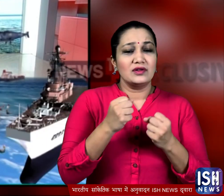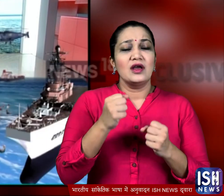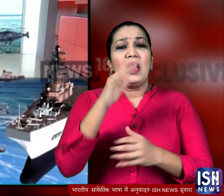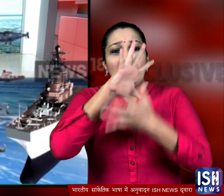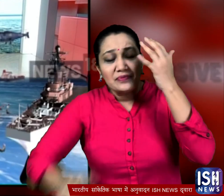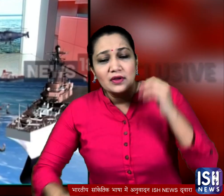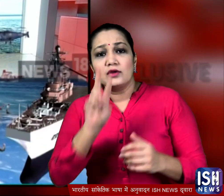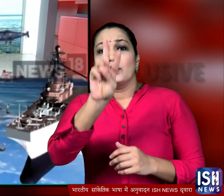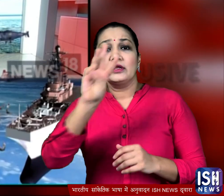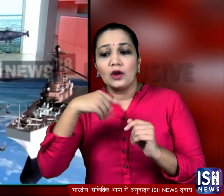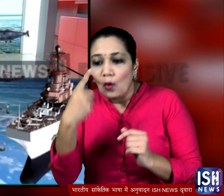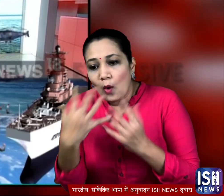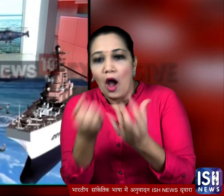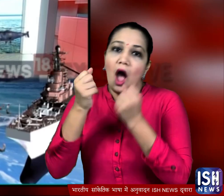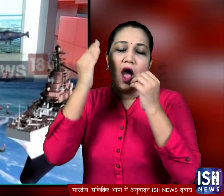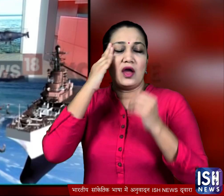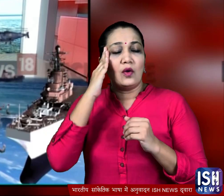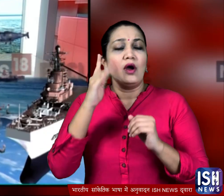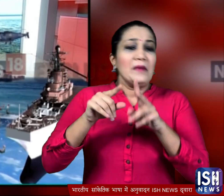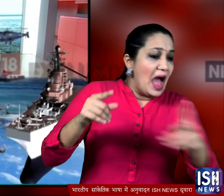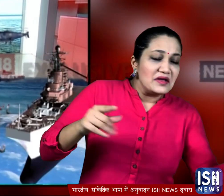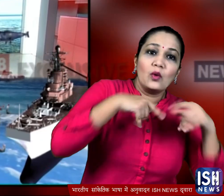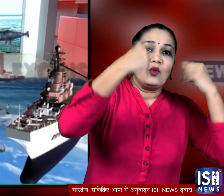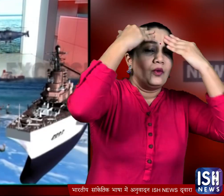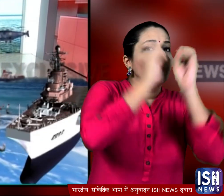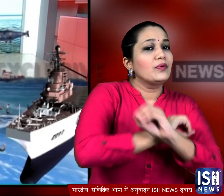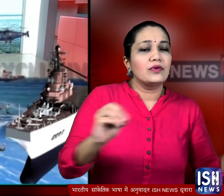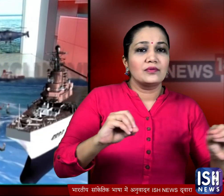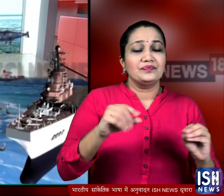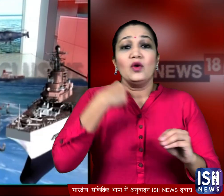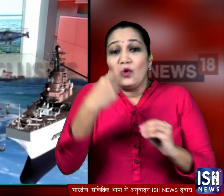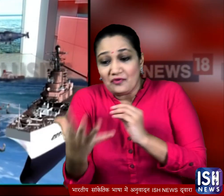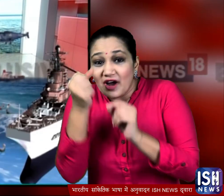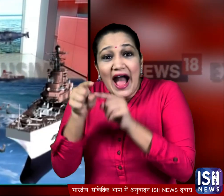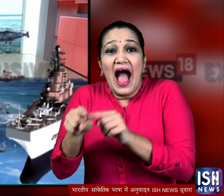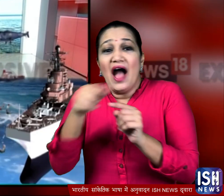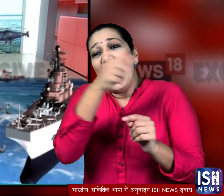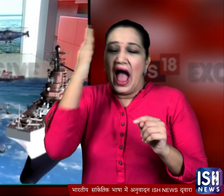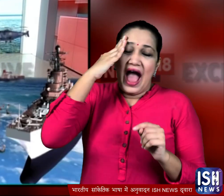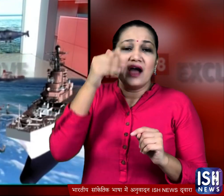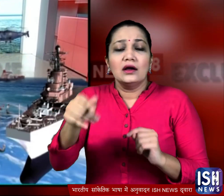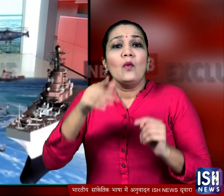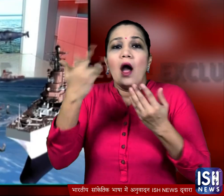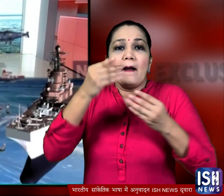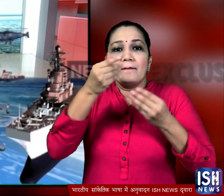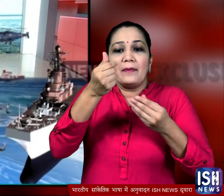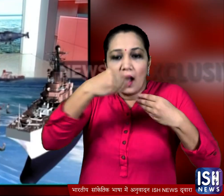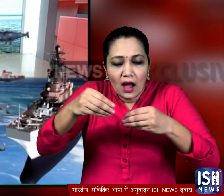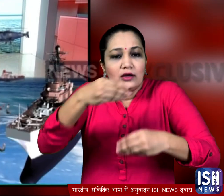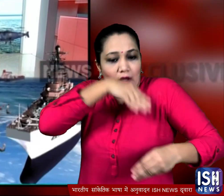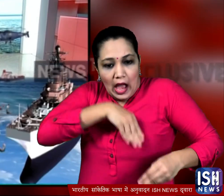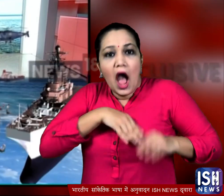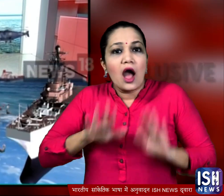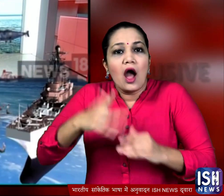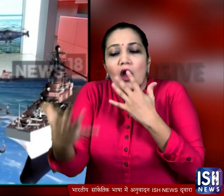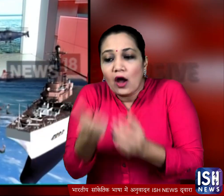जिनमें सिर्फ 23 की पहचान हो पाई, जबकि बाकियों की शिनाख्त नहीं हो पाई है। और जो पहचान भी हो पाई वो जेब से मिले कुछ कागज और